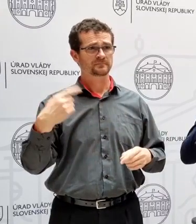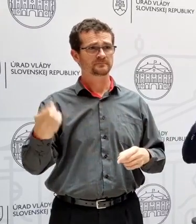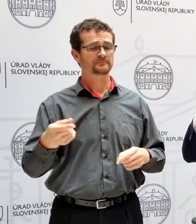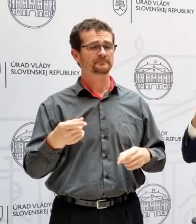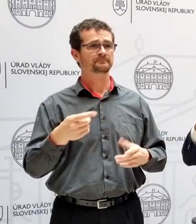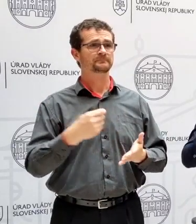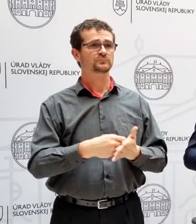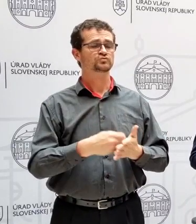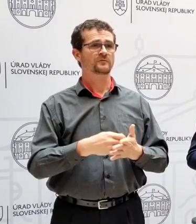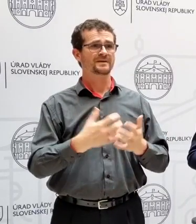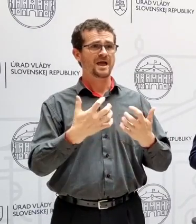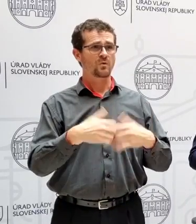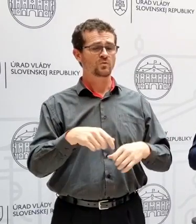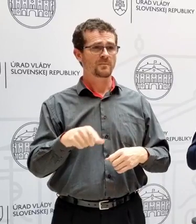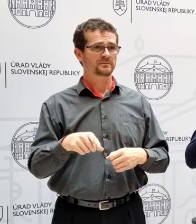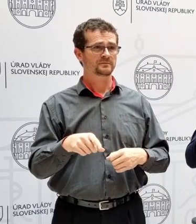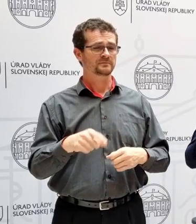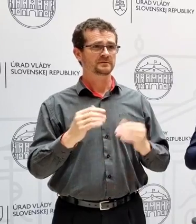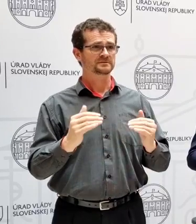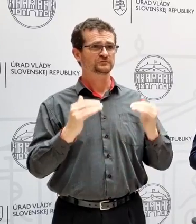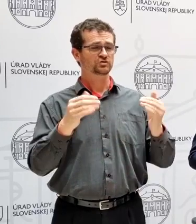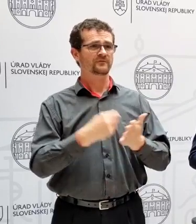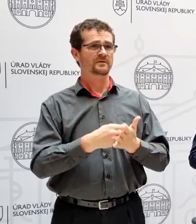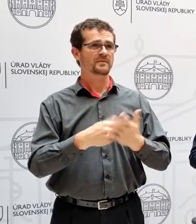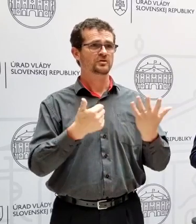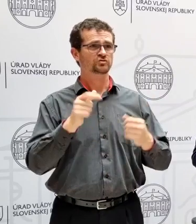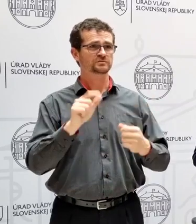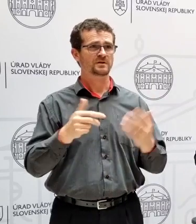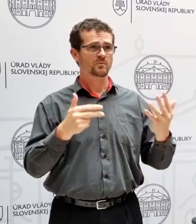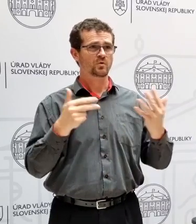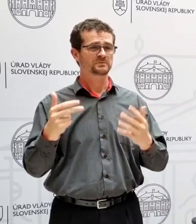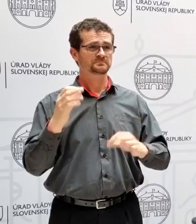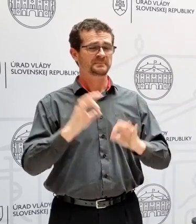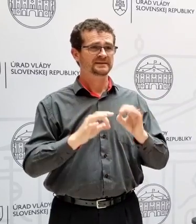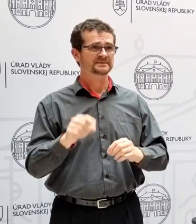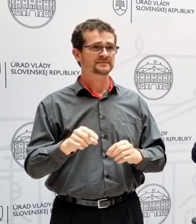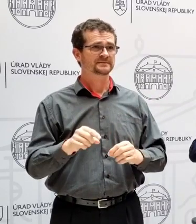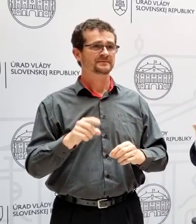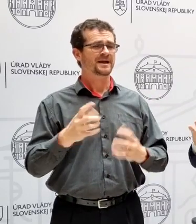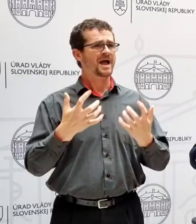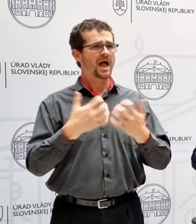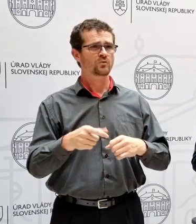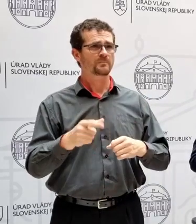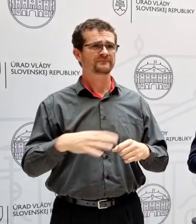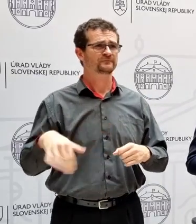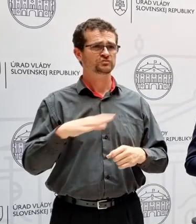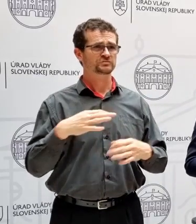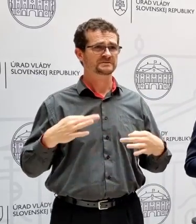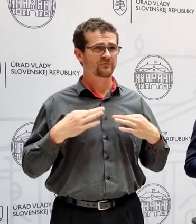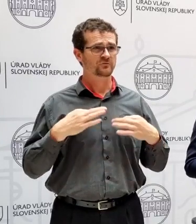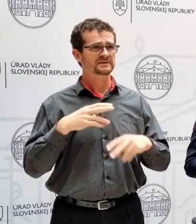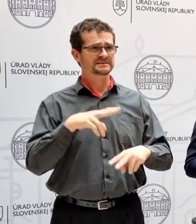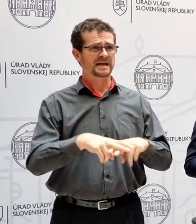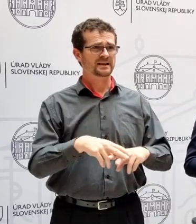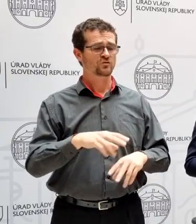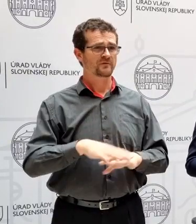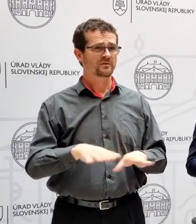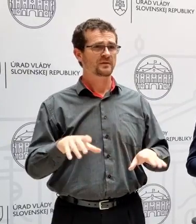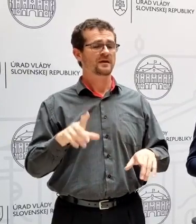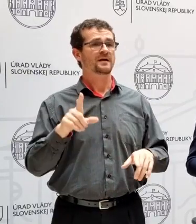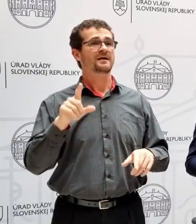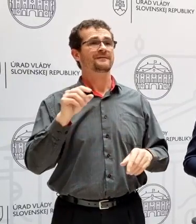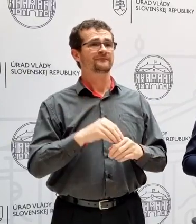cez mzdový automat, teda zvýšenie platov o 6,88%, čo majú automaticky všetci zdravotníci garantované,